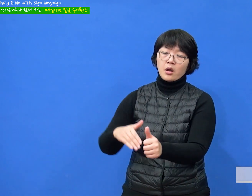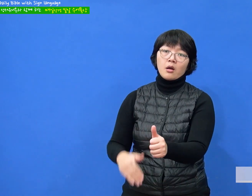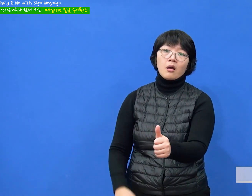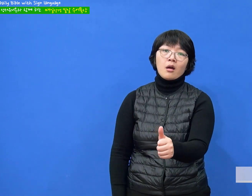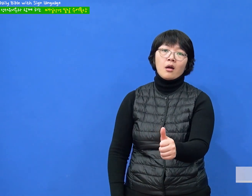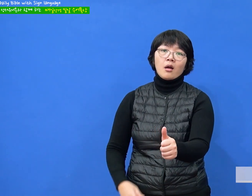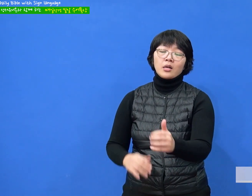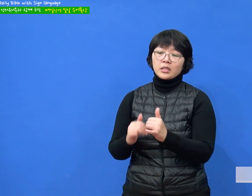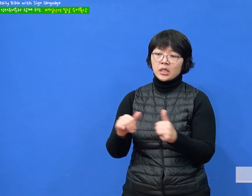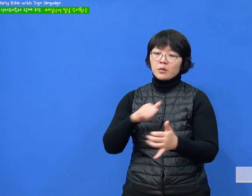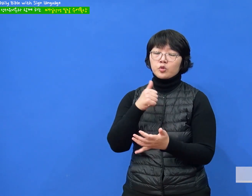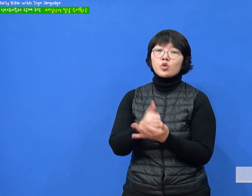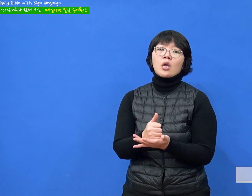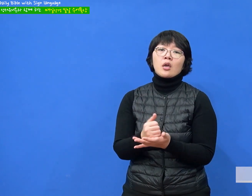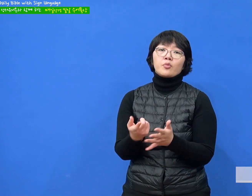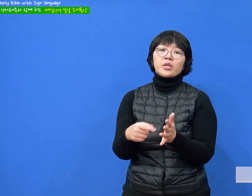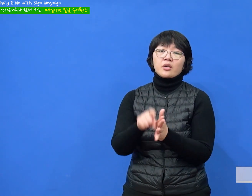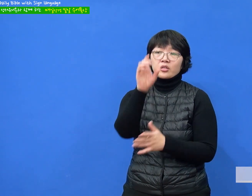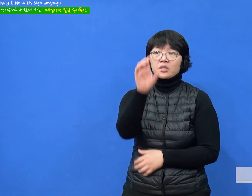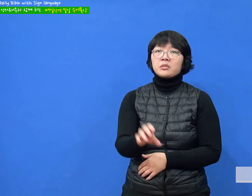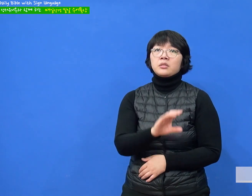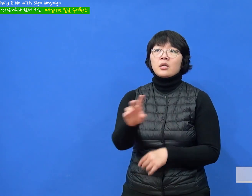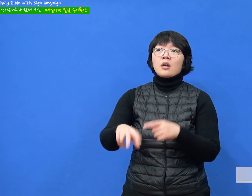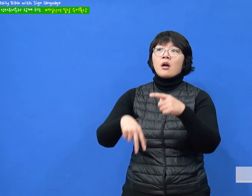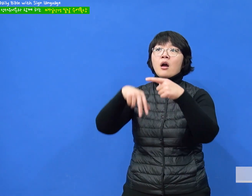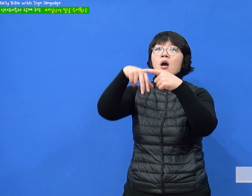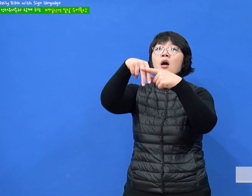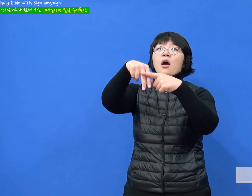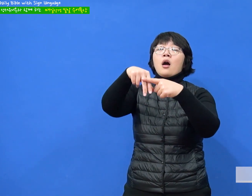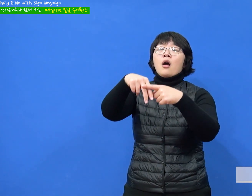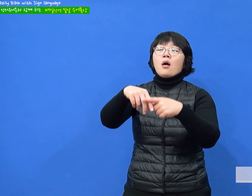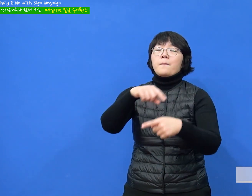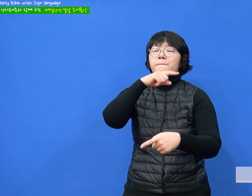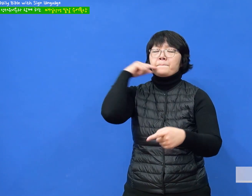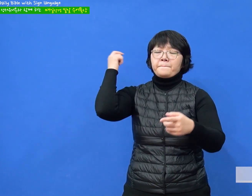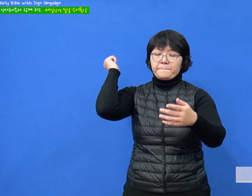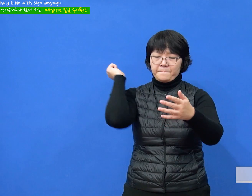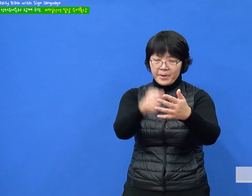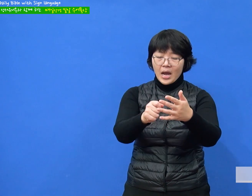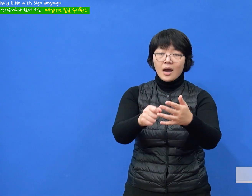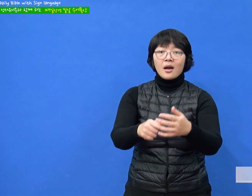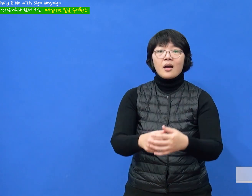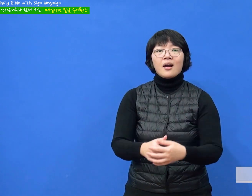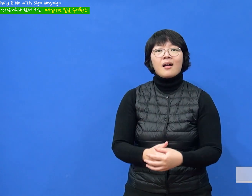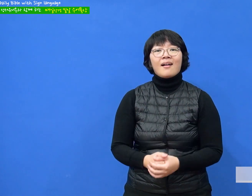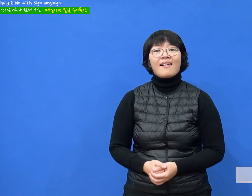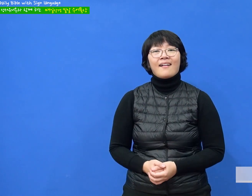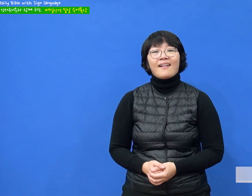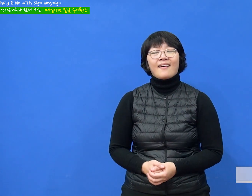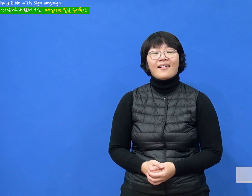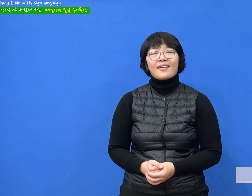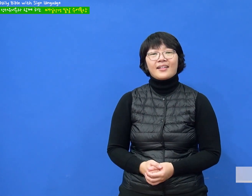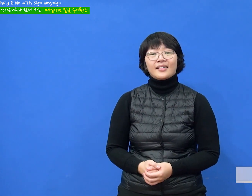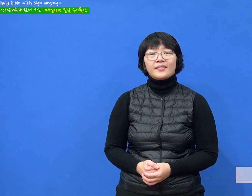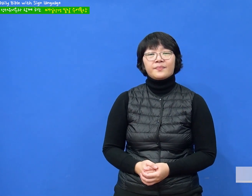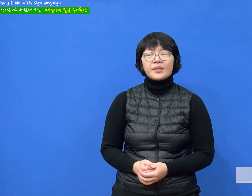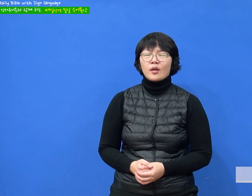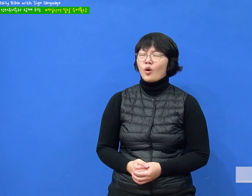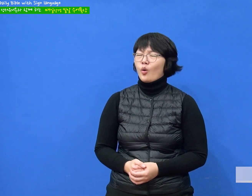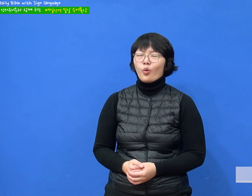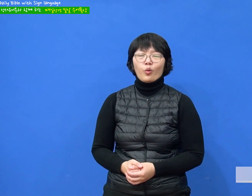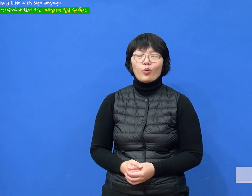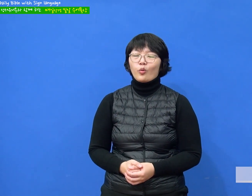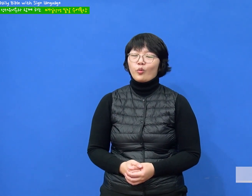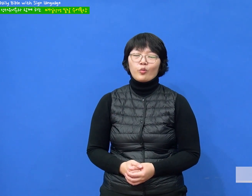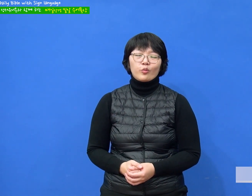위하여 화목제물로 그 아들을 보내셨습니다로 그 사랑을 표현합니다. 감히 비교할 수